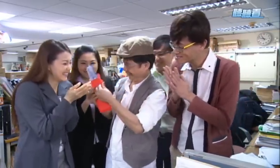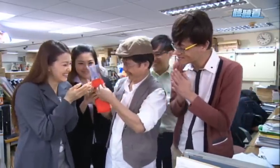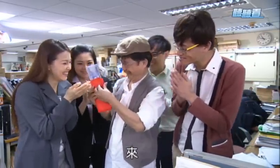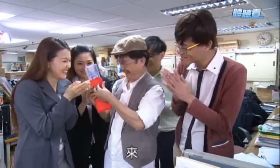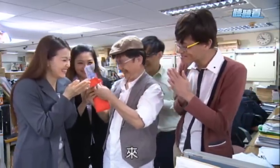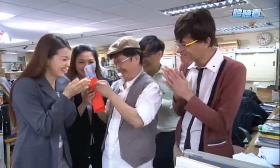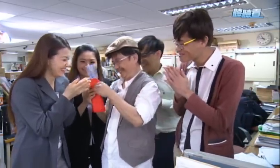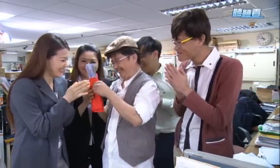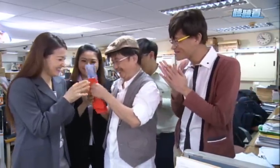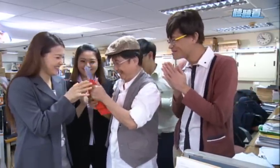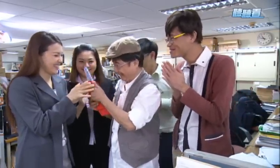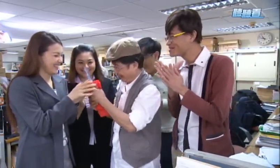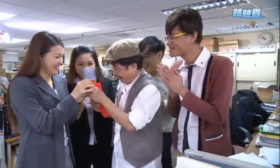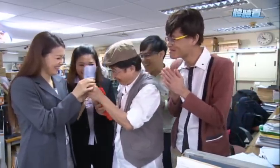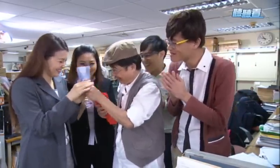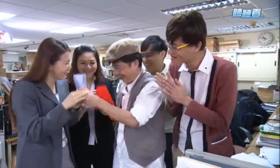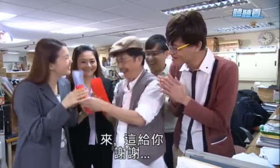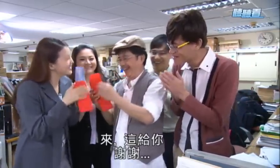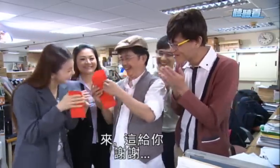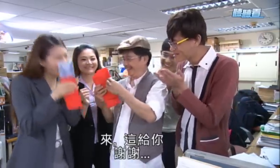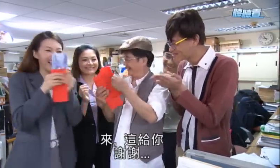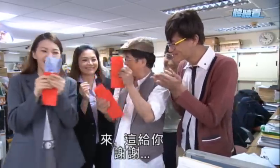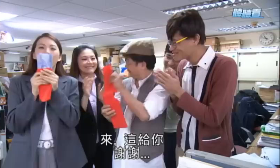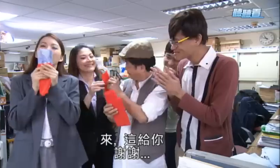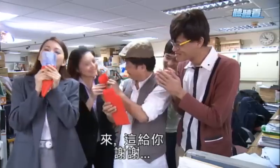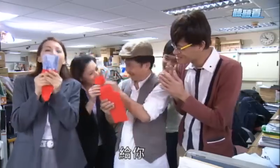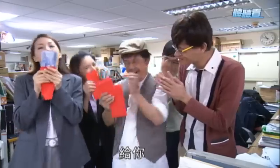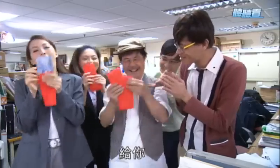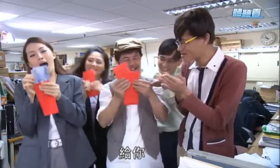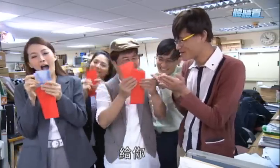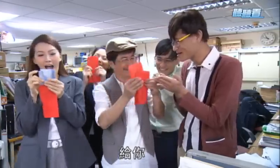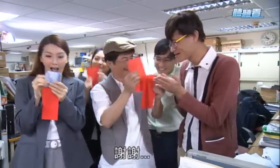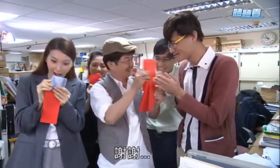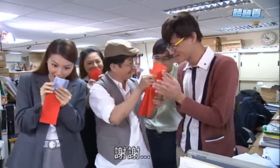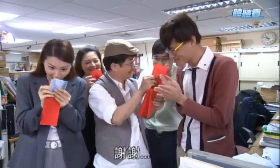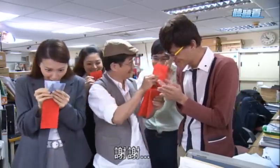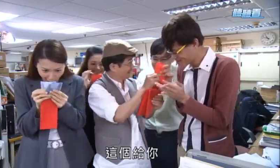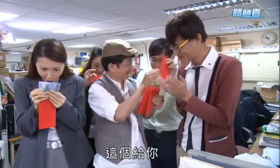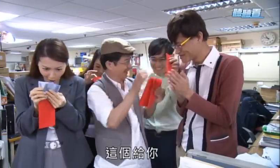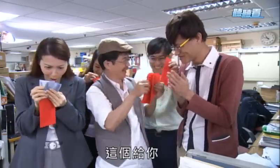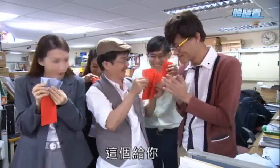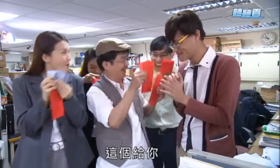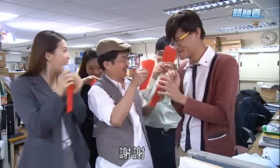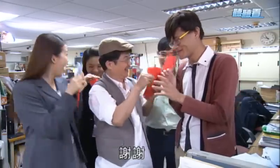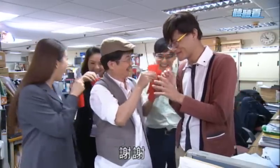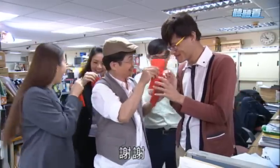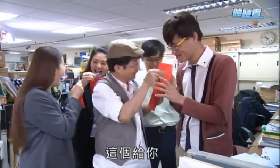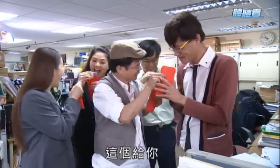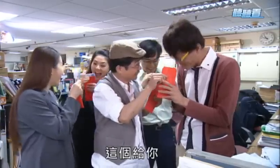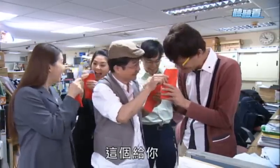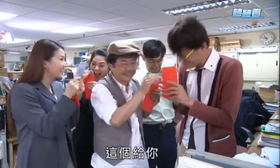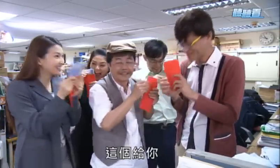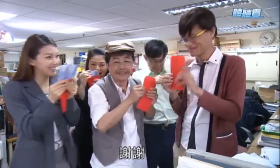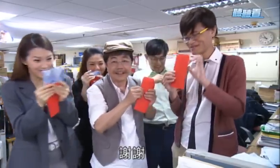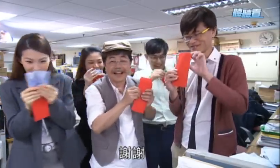哎来啊，来，这给你， 啊， 给你，啊，这个给你， 谢谢， 哎，这个给你， 谢谢。